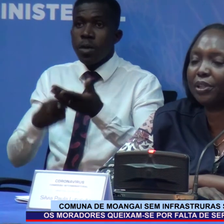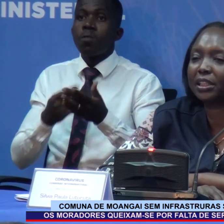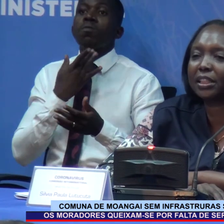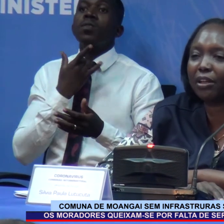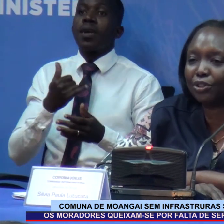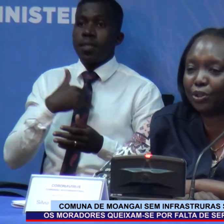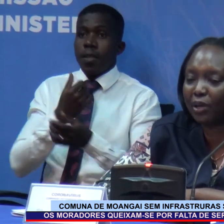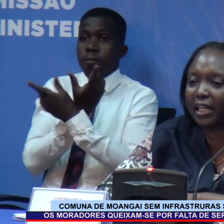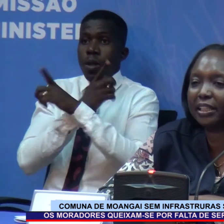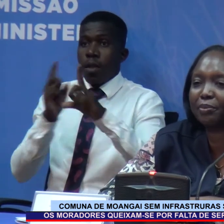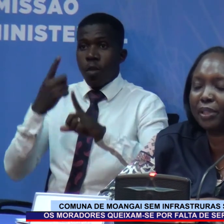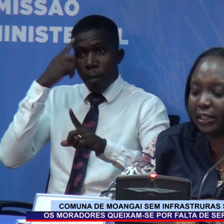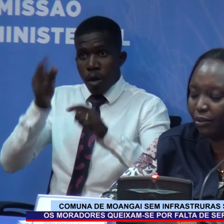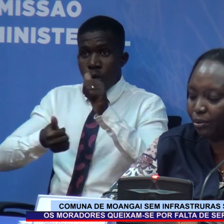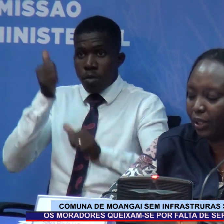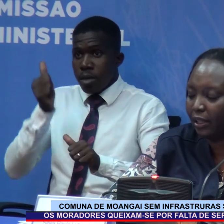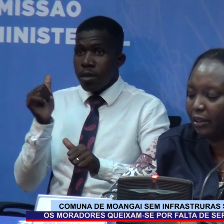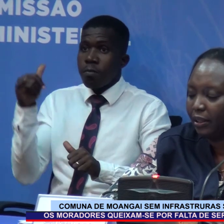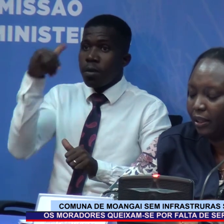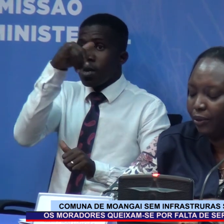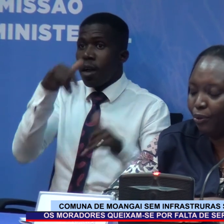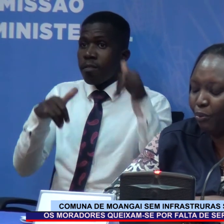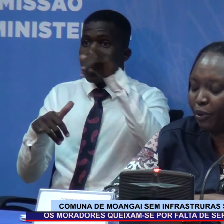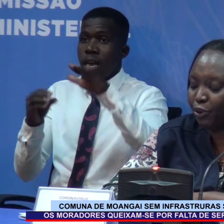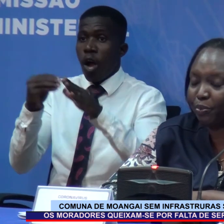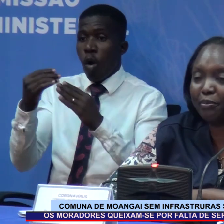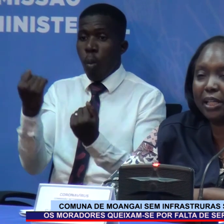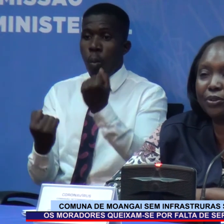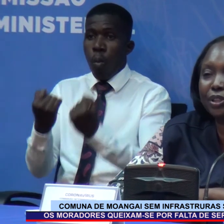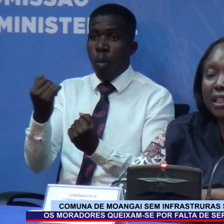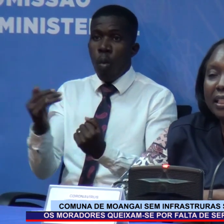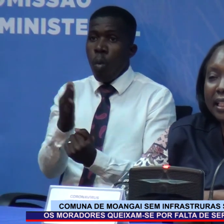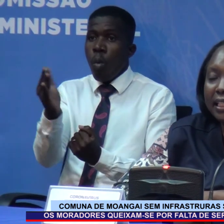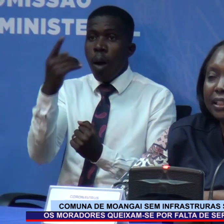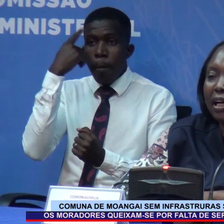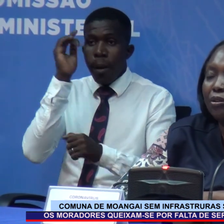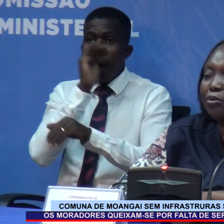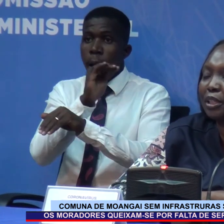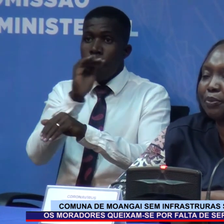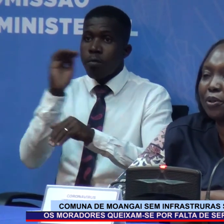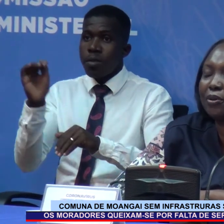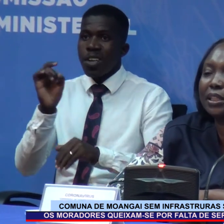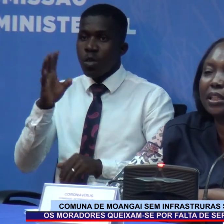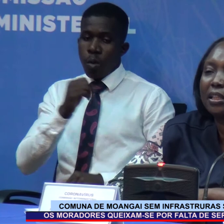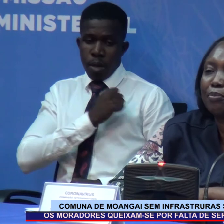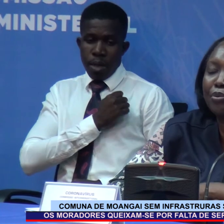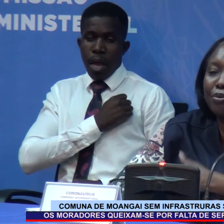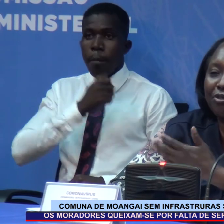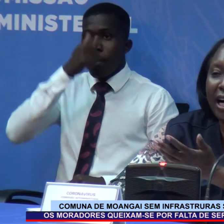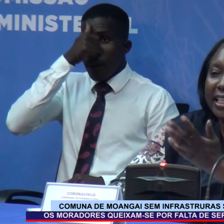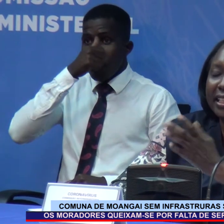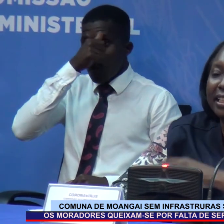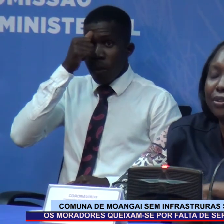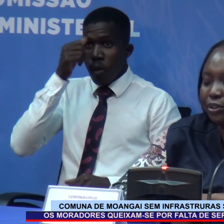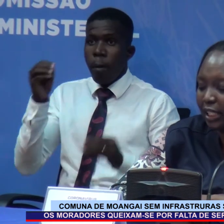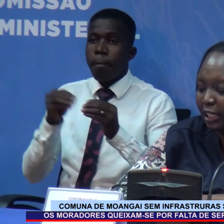precisamos só de doutores, precisamos de especialistas. Até se calhar precisamos muito mais de especialistas para acompanhar e para cuidar do que médicos. Mas